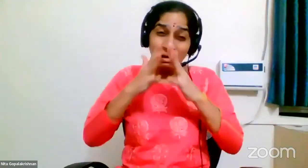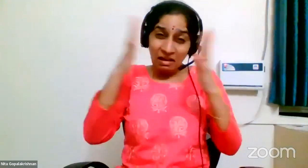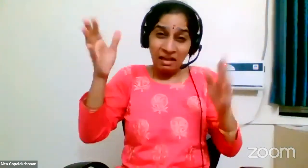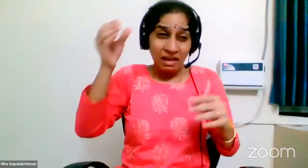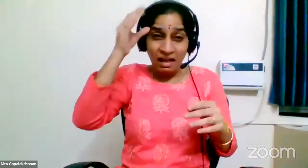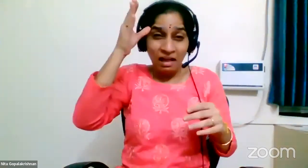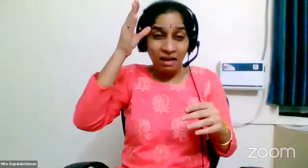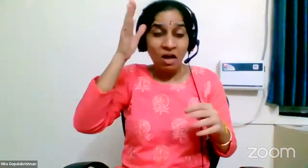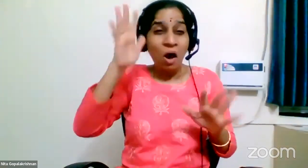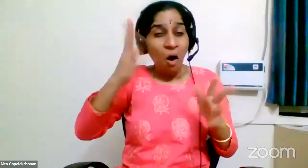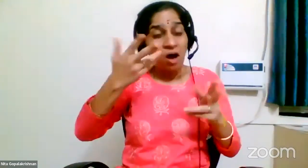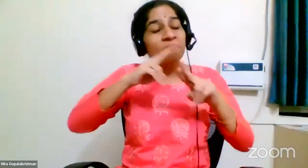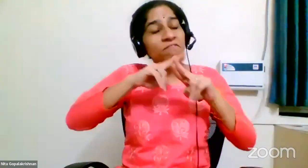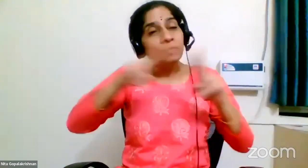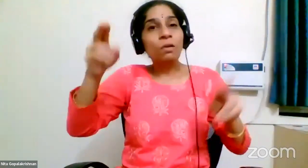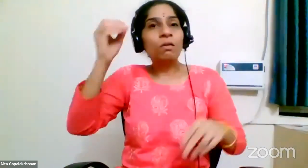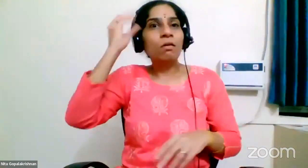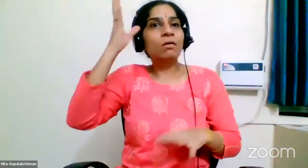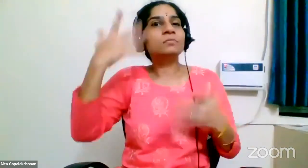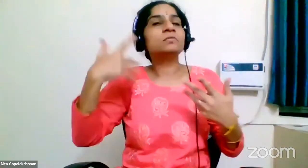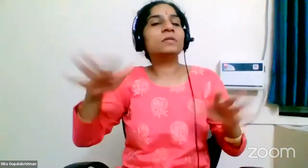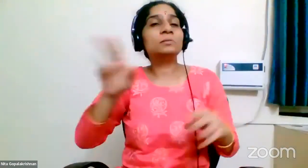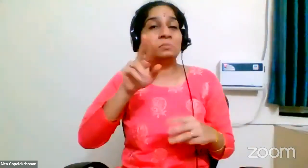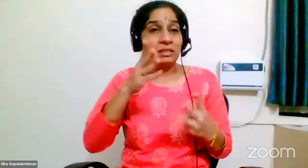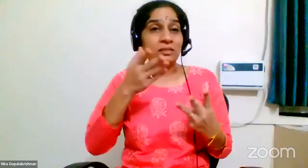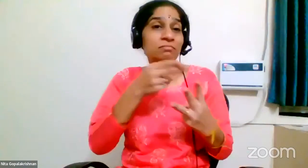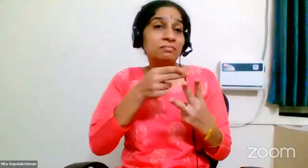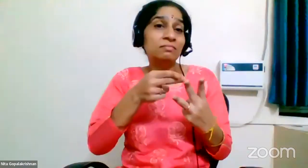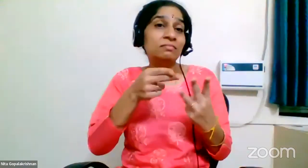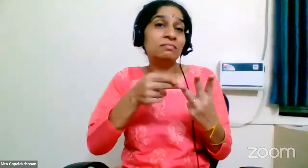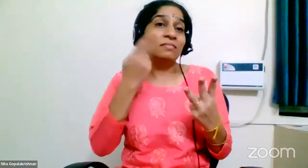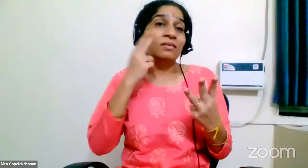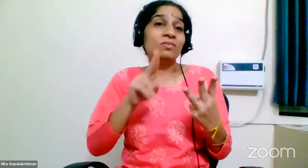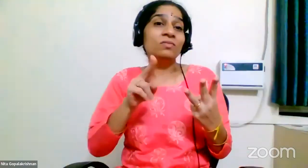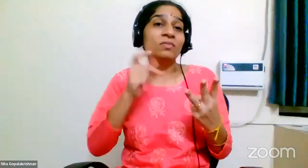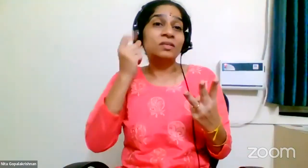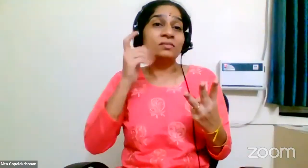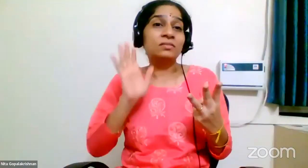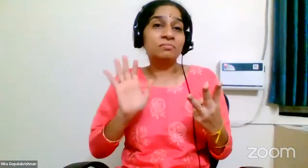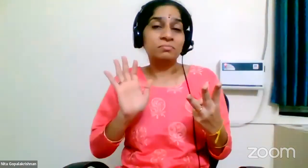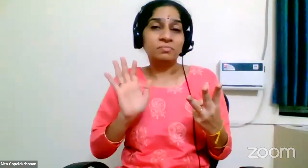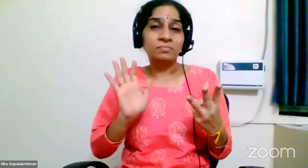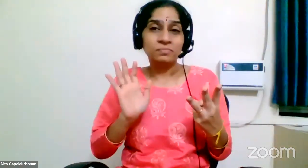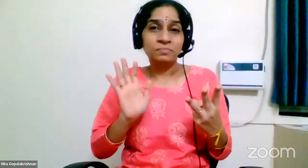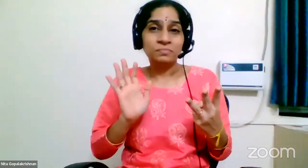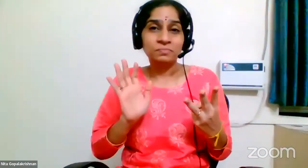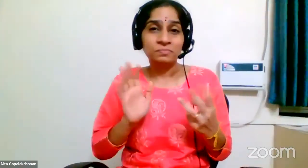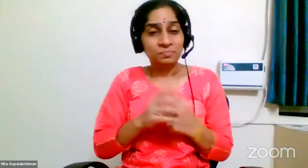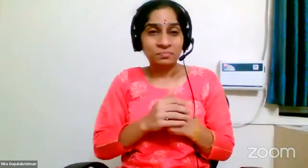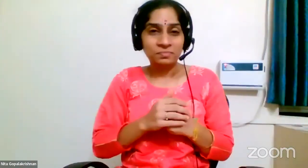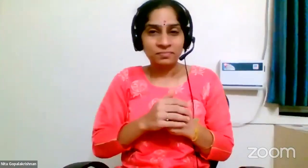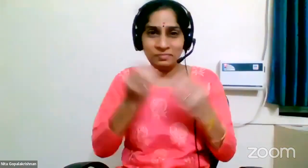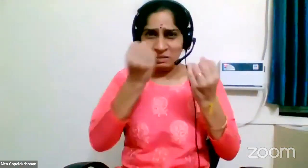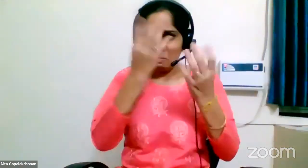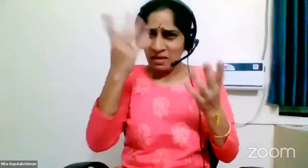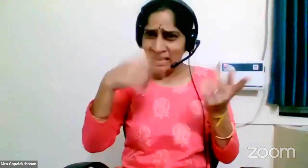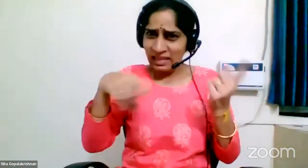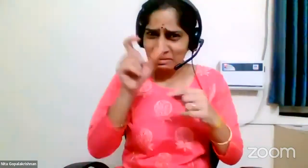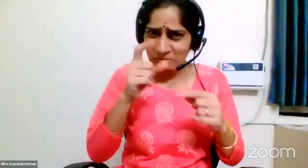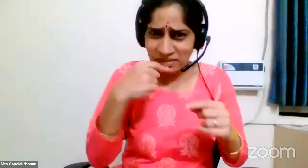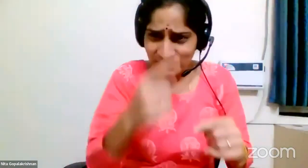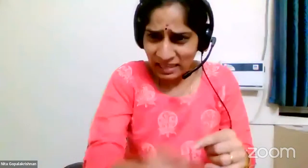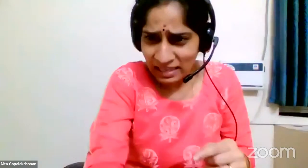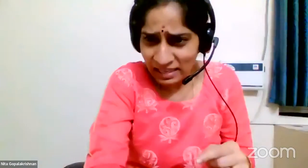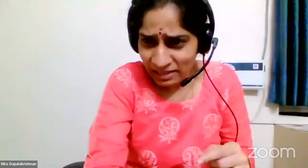जो बाहर ऐसा झूठा प्रचलन है, लोग बोलते हैं वर्क इज वर्शिप, है